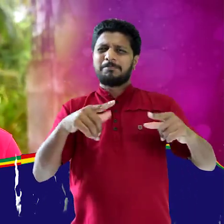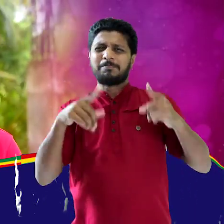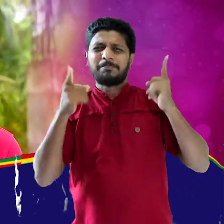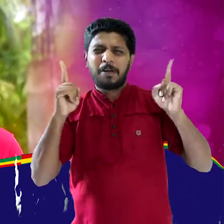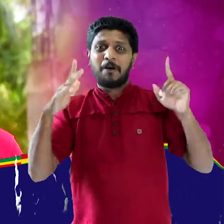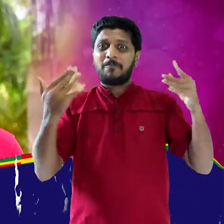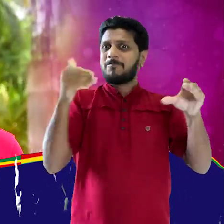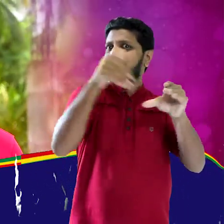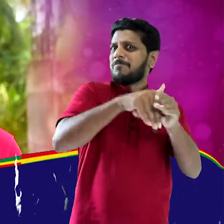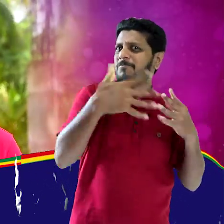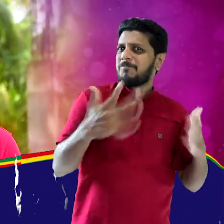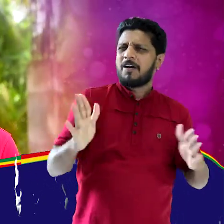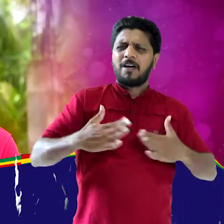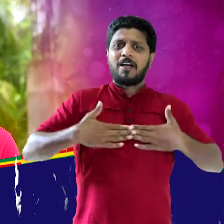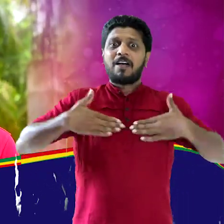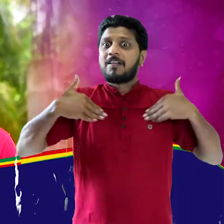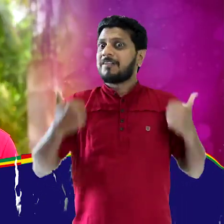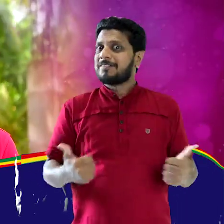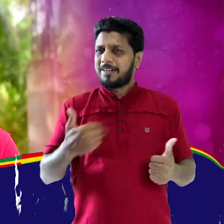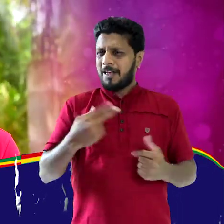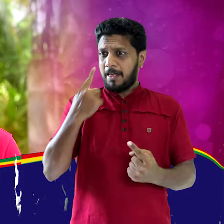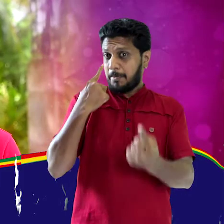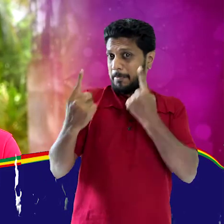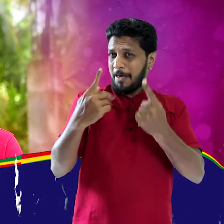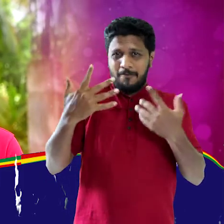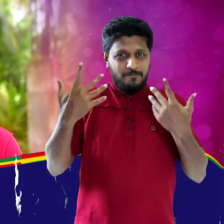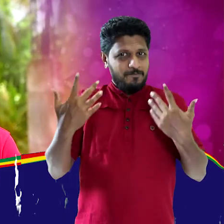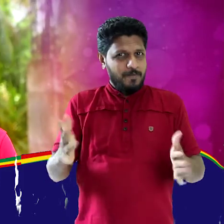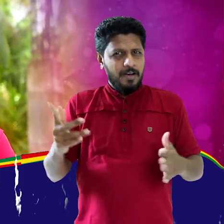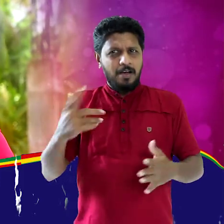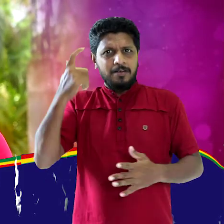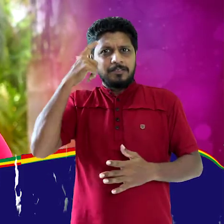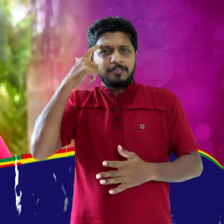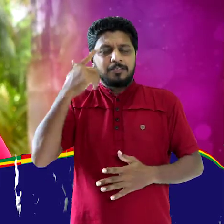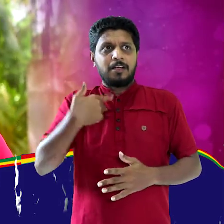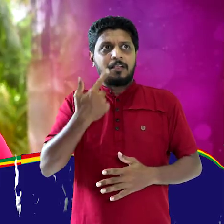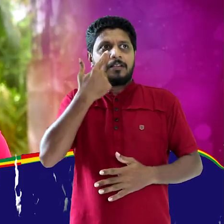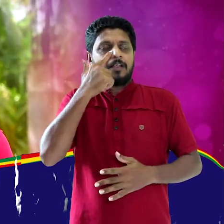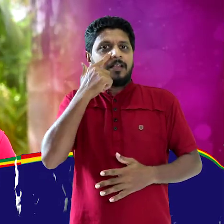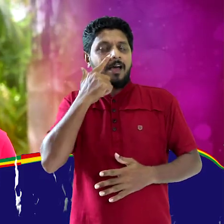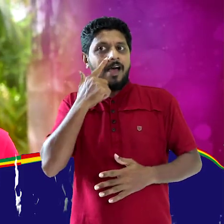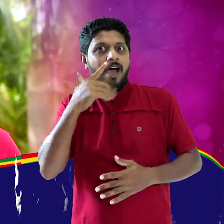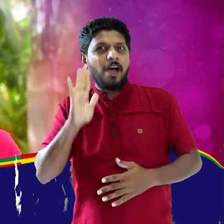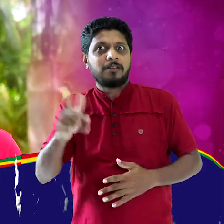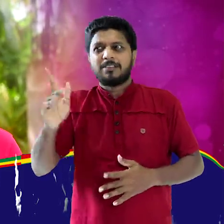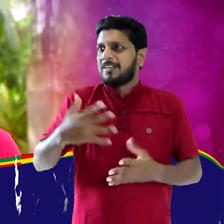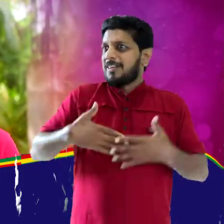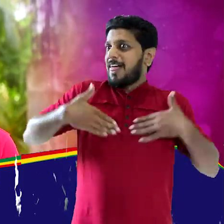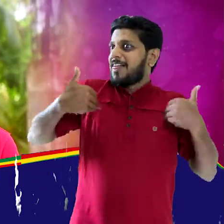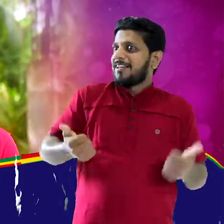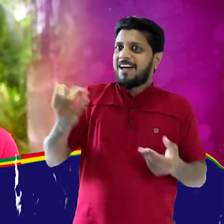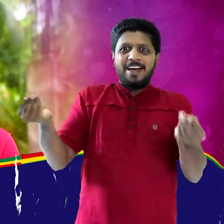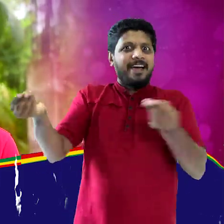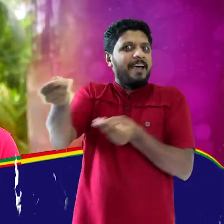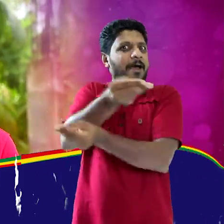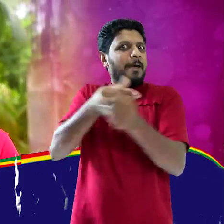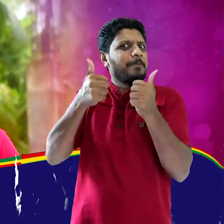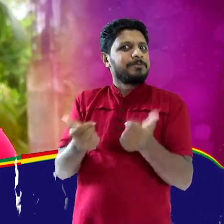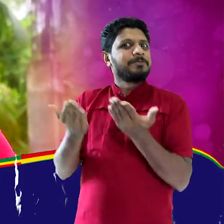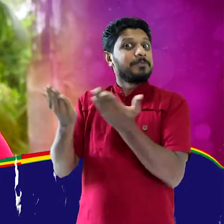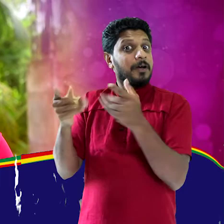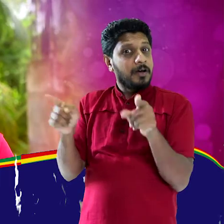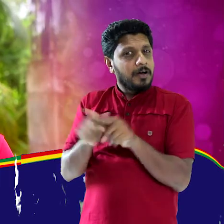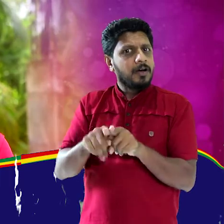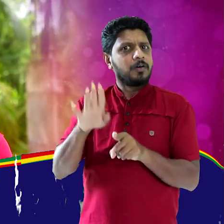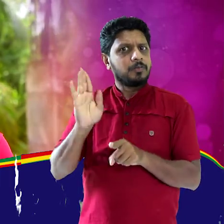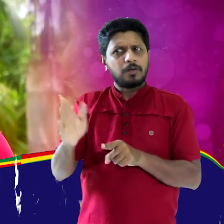ඉතාමත් උද්‍යෝගයෙන් ඔවුන් ජීවිතේ ඉතාමත් සතුටු වෙච්ච දවසක් විදිහට අපි ඇස් දෙකෙන් දැක්කා බොහොම සංවේදී විදිහට අපි ඇස් වලට කඳුලක් වෙන ආකාරයෙන් ඔවුන් මේ සතුට බෙදා හදාගත්තා ඉතින් ඒ